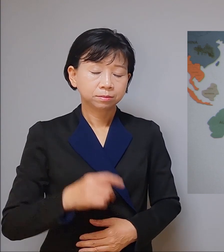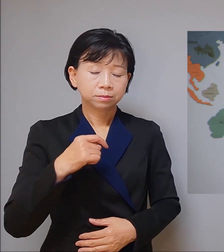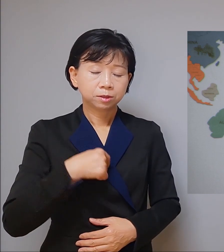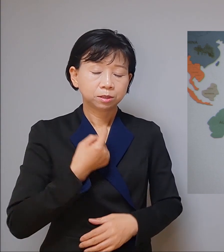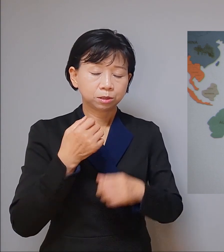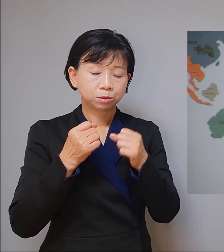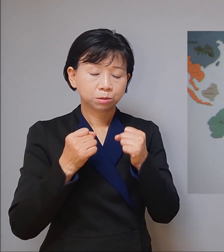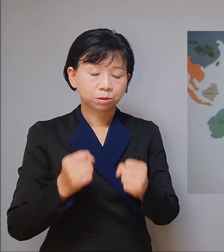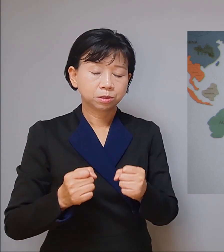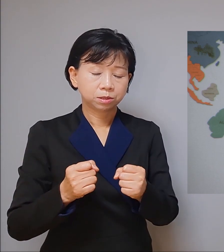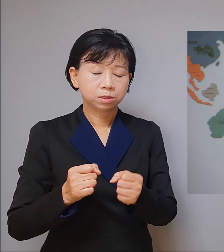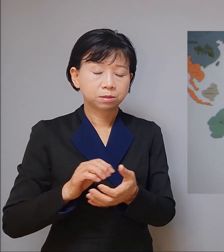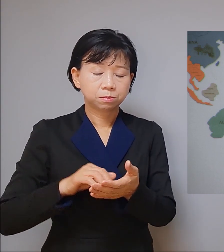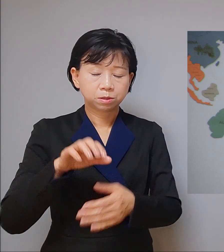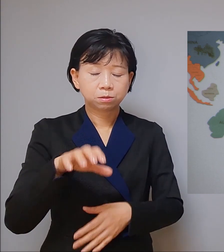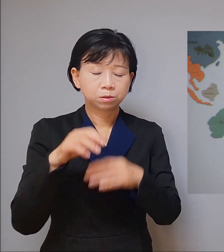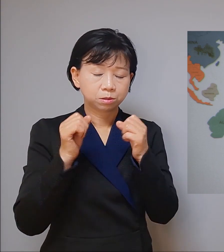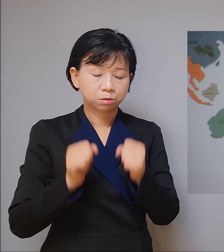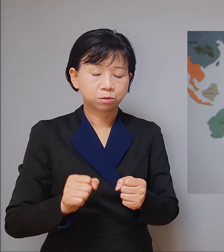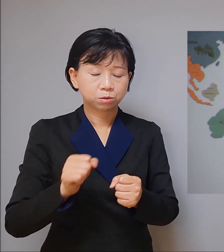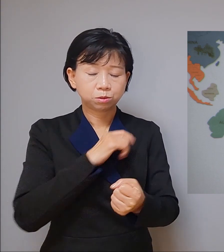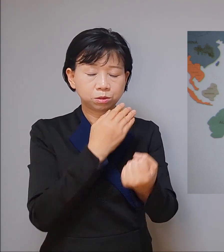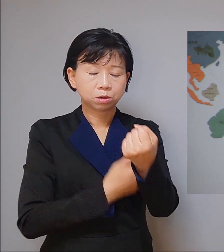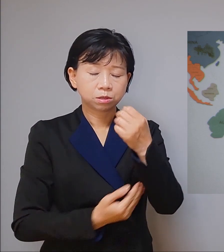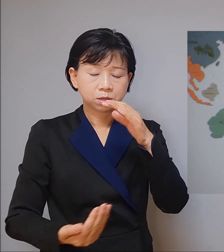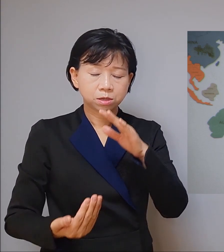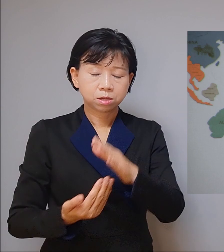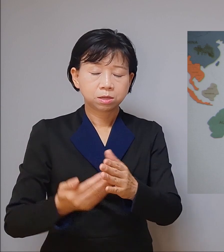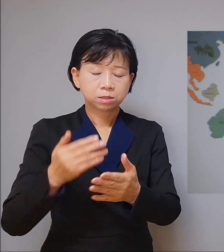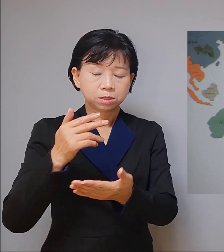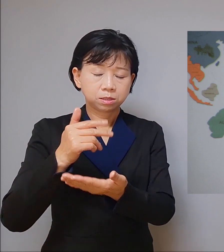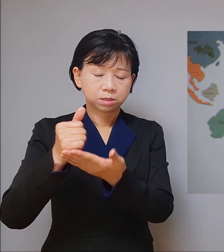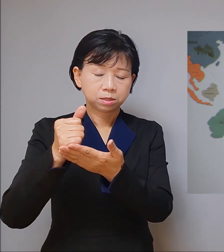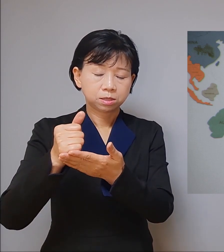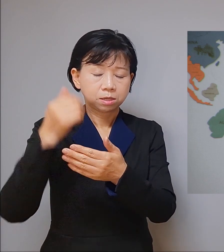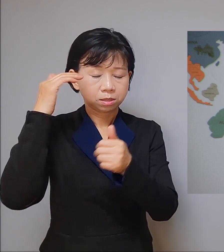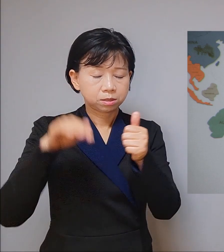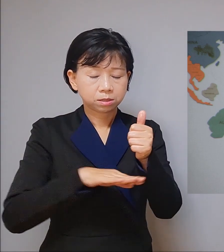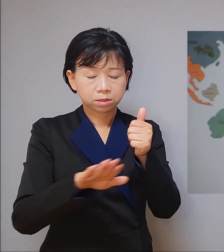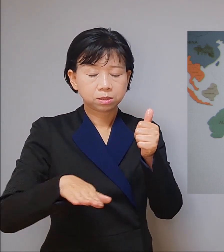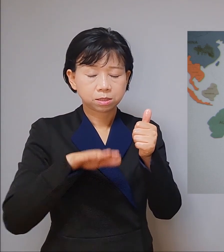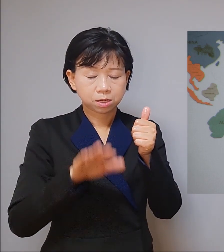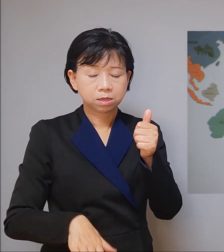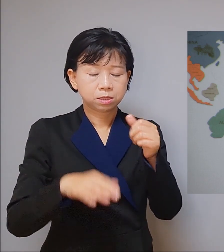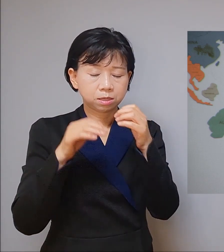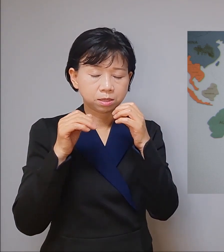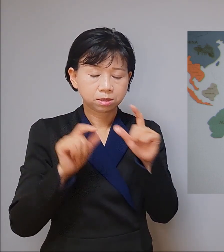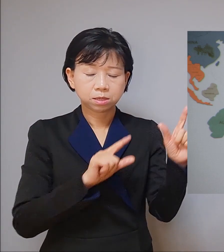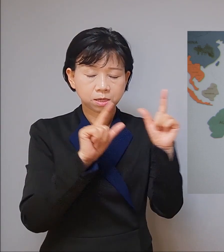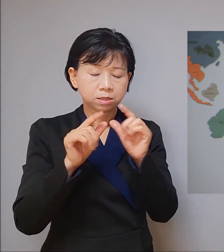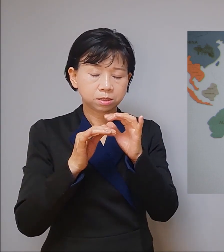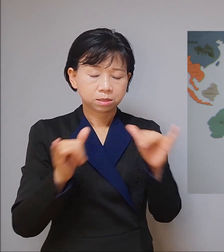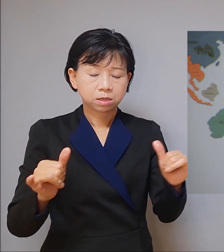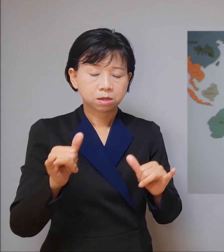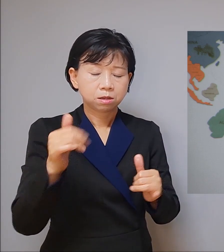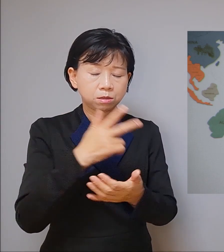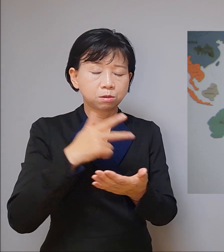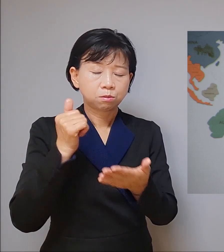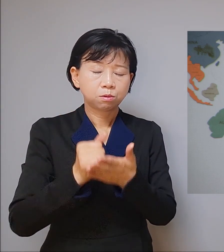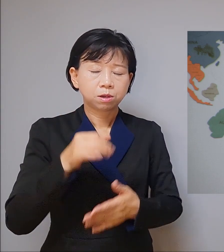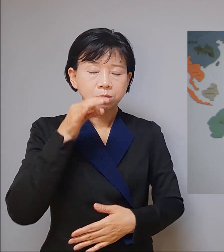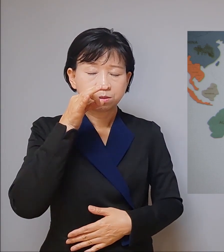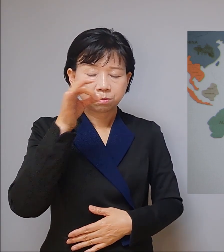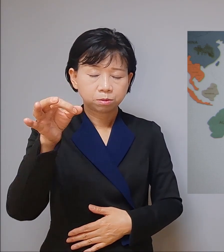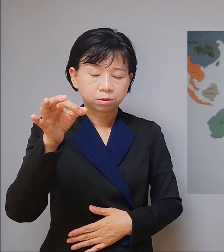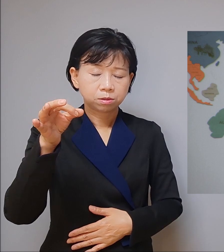지존자의 은밀한 곳에 거주하며 전능자의 그늘 아래 사는 자여, 나는 여호와를 향하여 말하기를